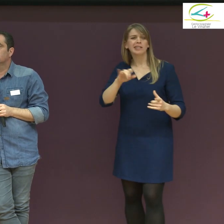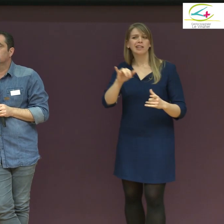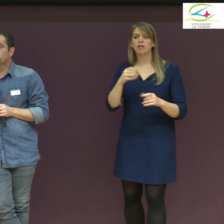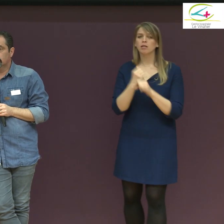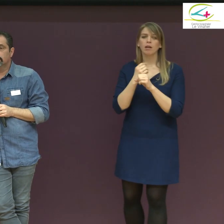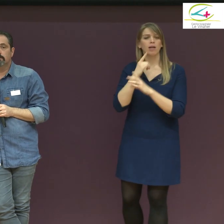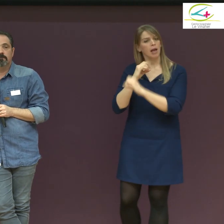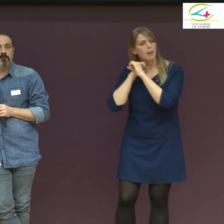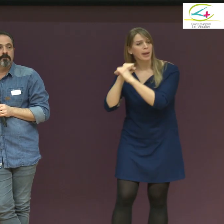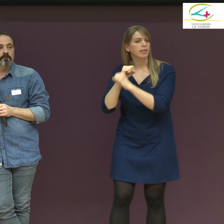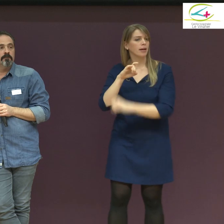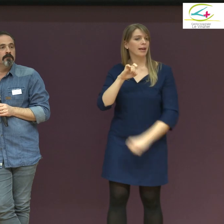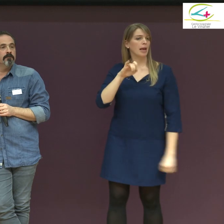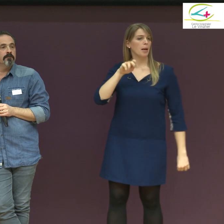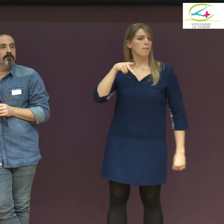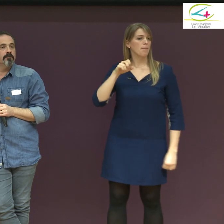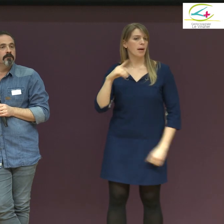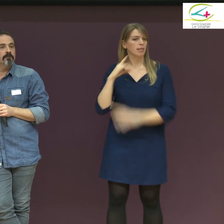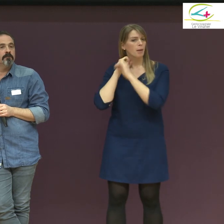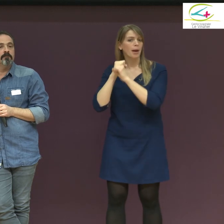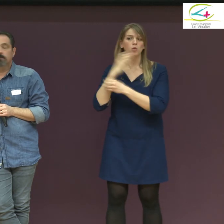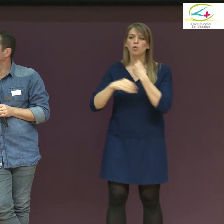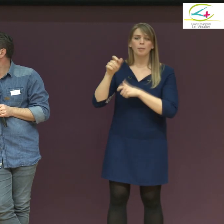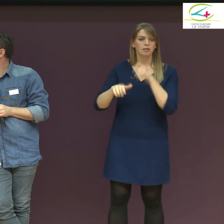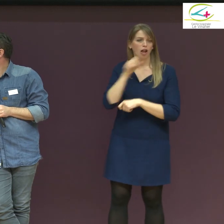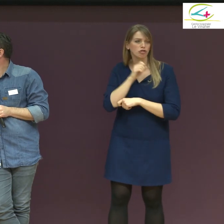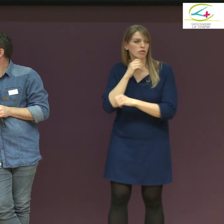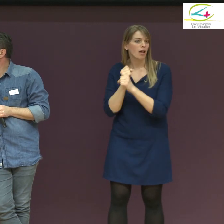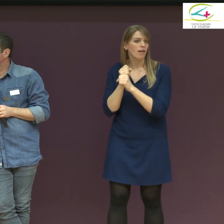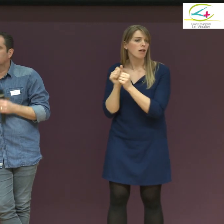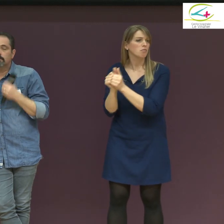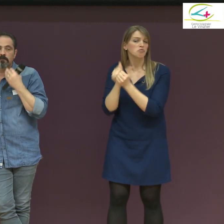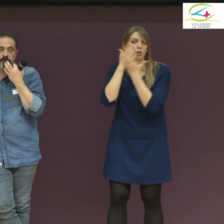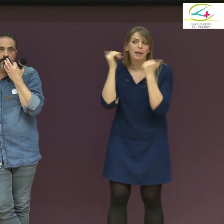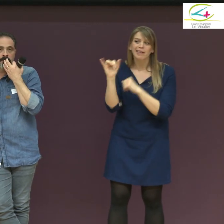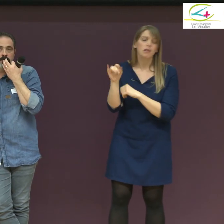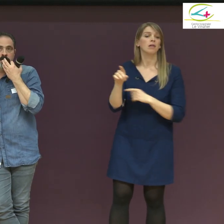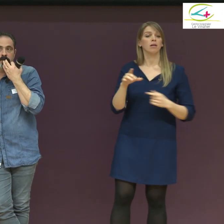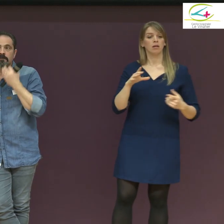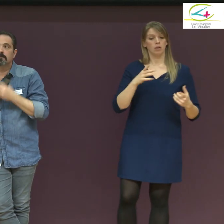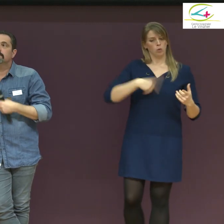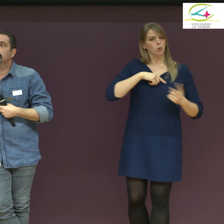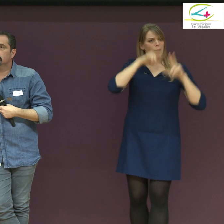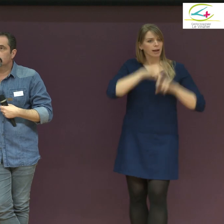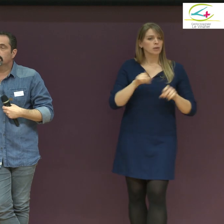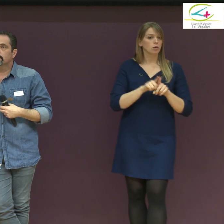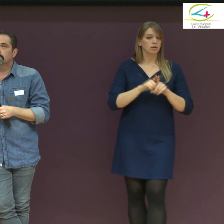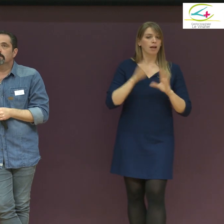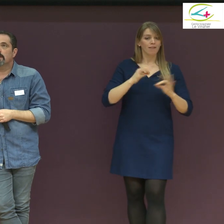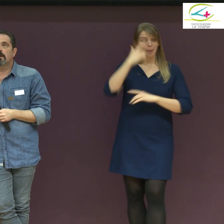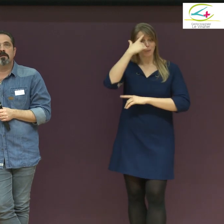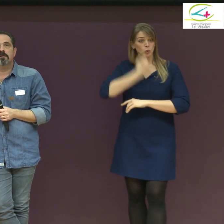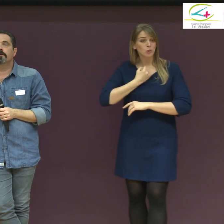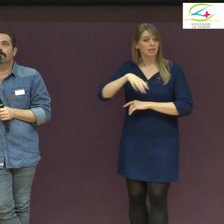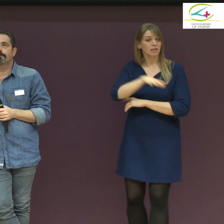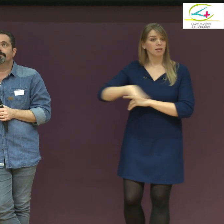EHPAD ou avec des personnes âgées. Parce que par exemple, une étude qu'on a fait aussi dans le service, c'est sur les barrières à la prévention du suicide dans la population des